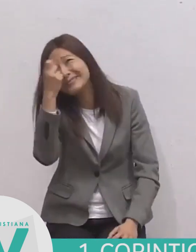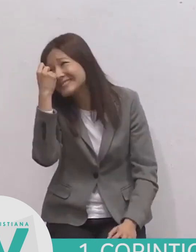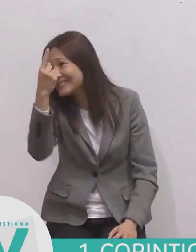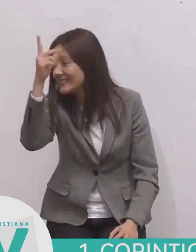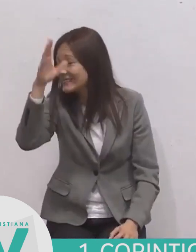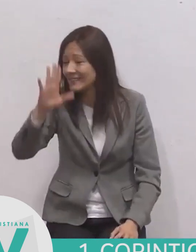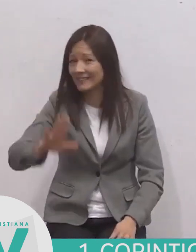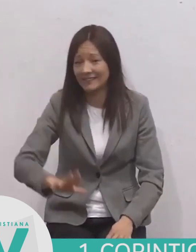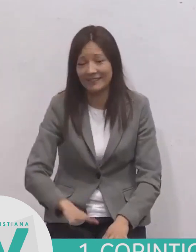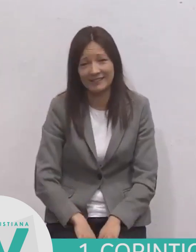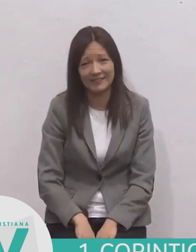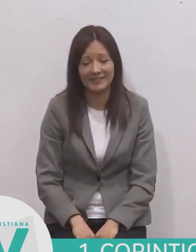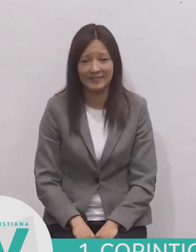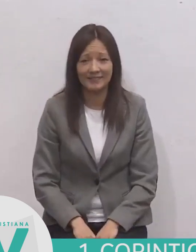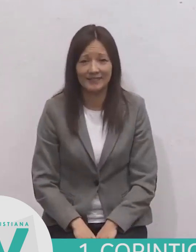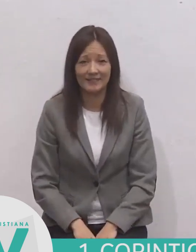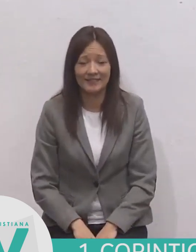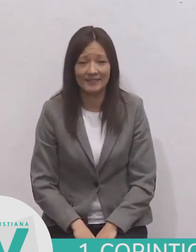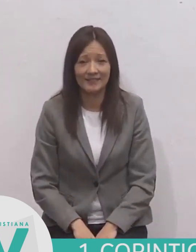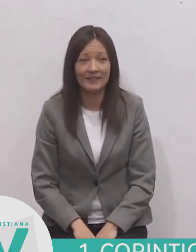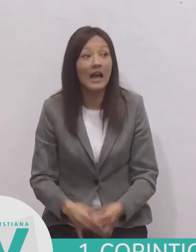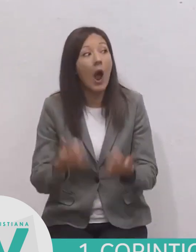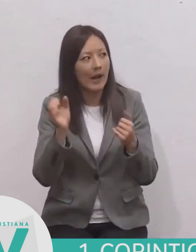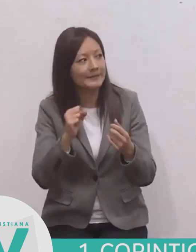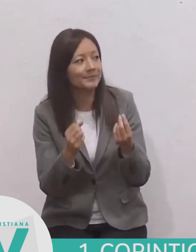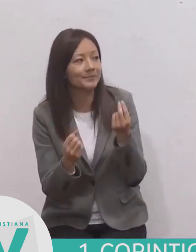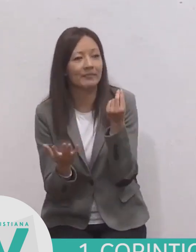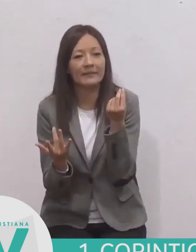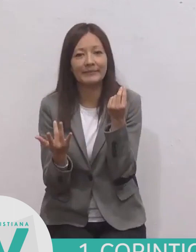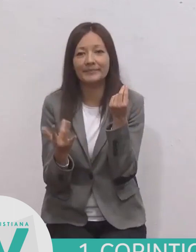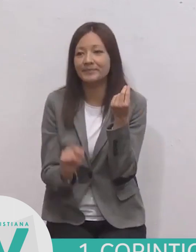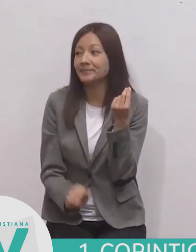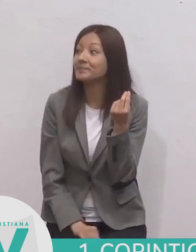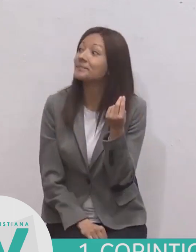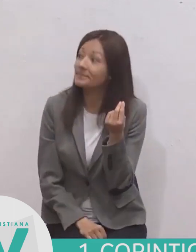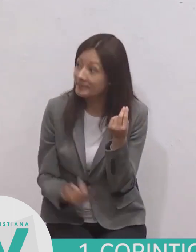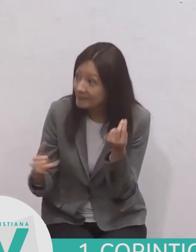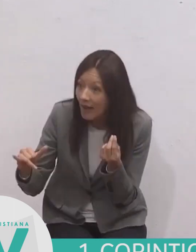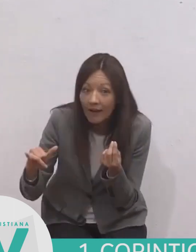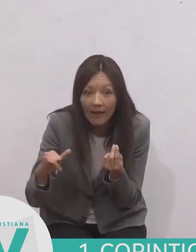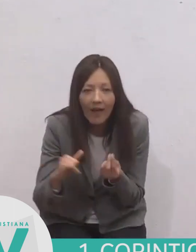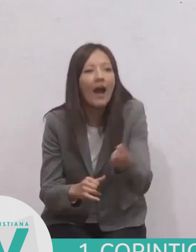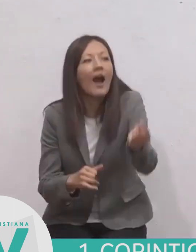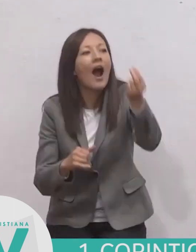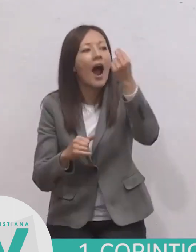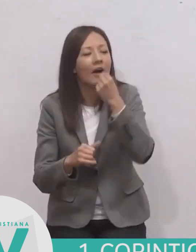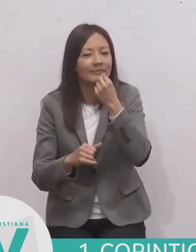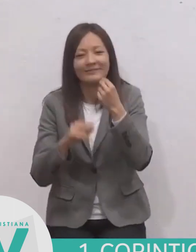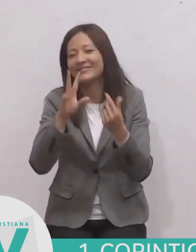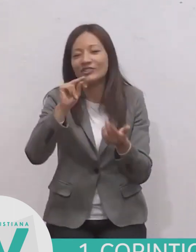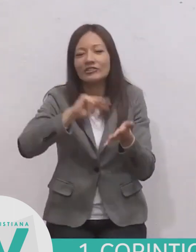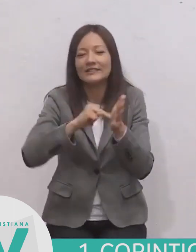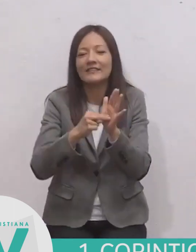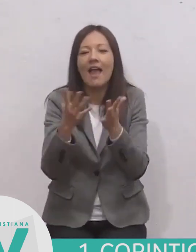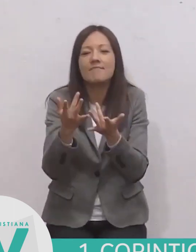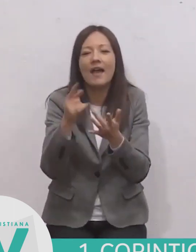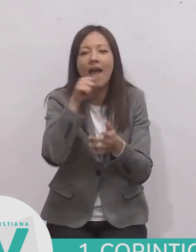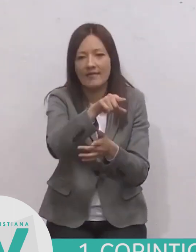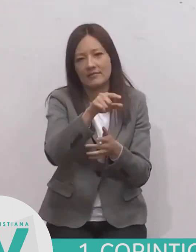ahí no entienden. Ahora sí, vamos a esperarnos unos a otros. Ahora sí comamos todos del pan. No está hablando de eso.